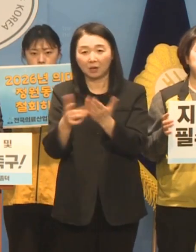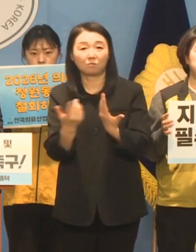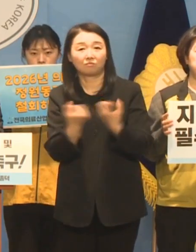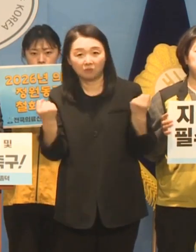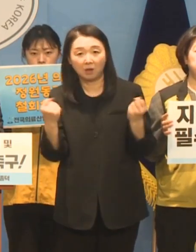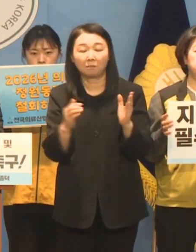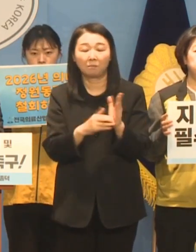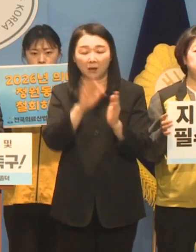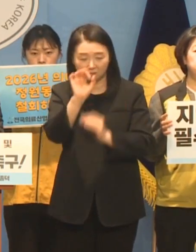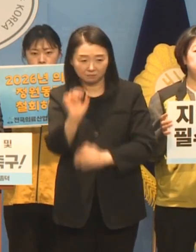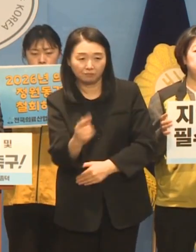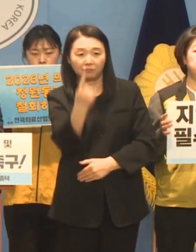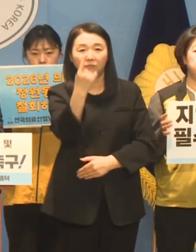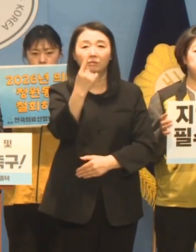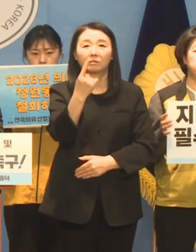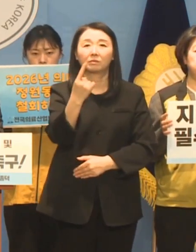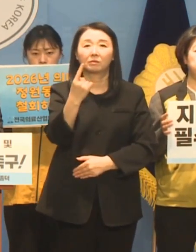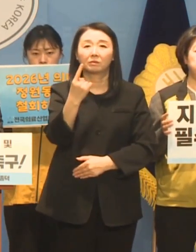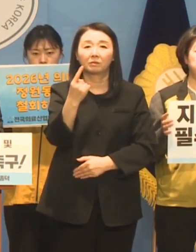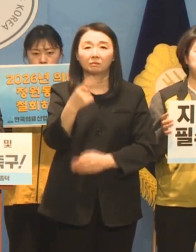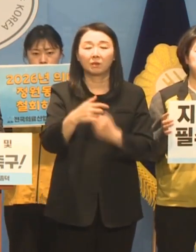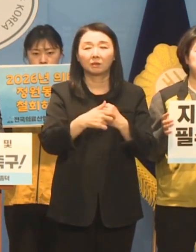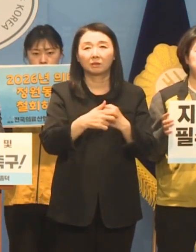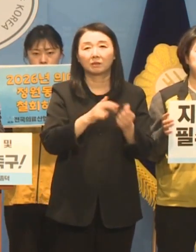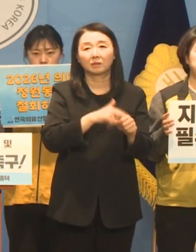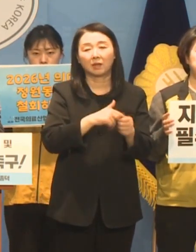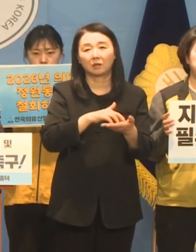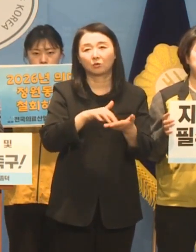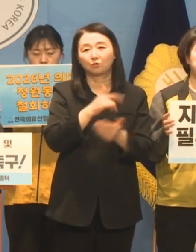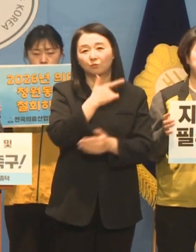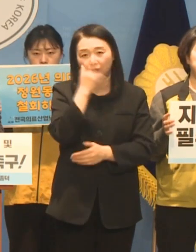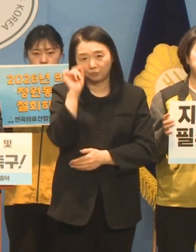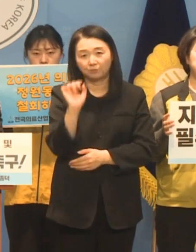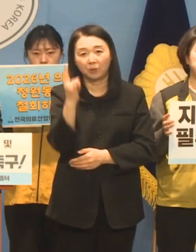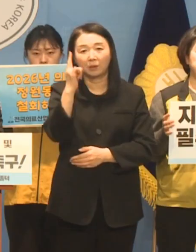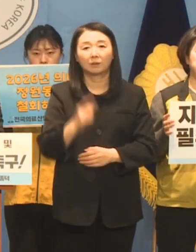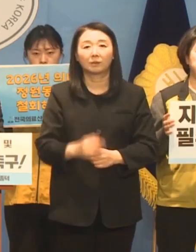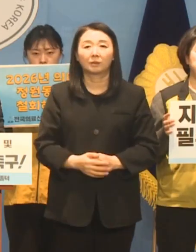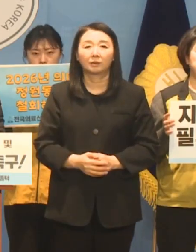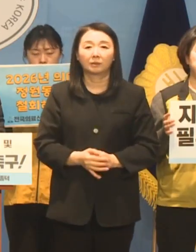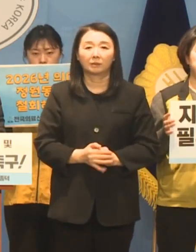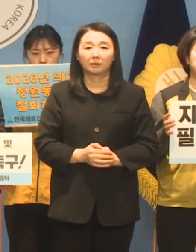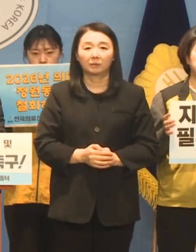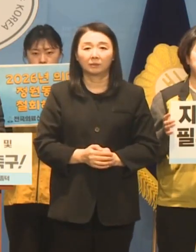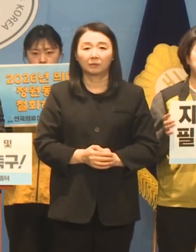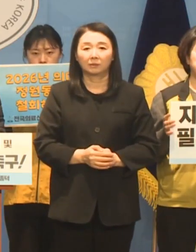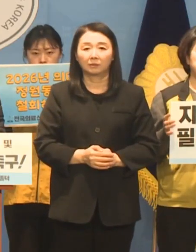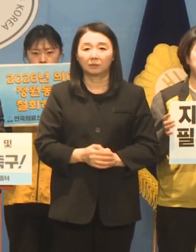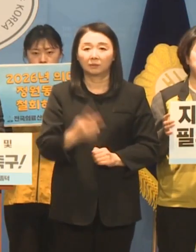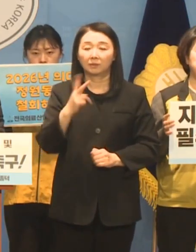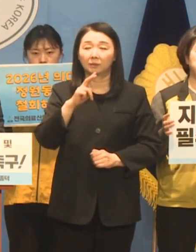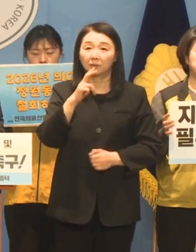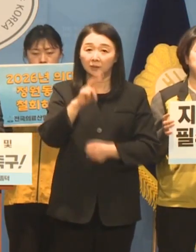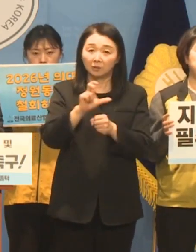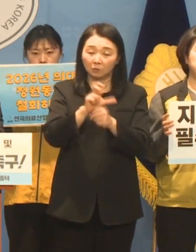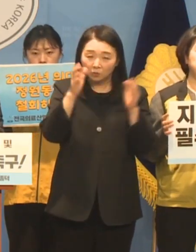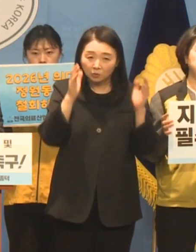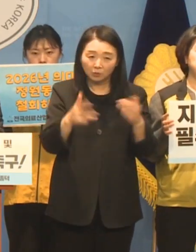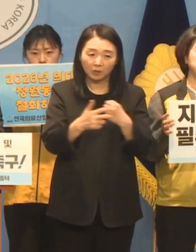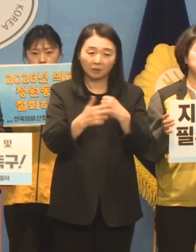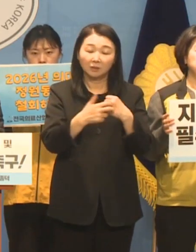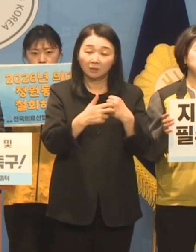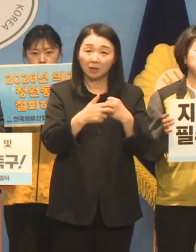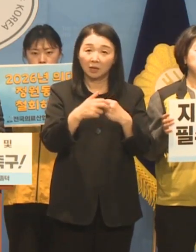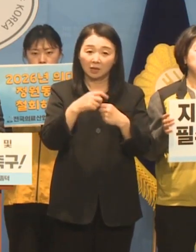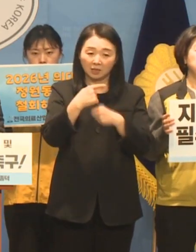데서 비롯된 절대적인 의사수 부족에서 기인한 것입니다. 지난 25년 동안 의사의